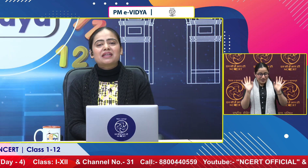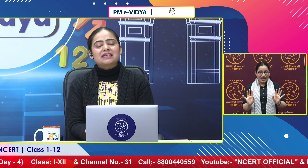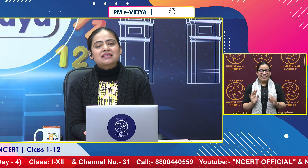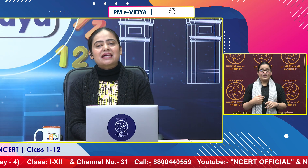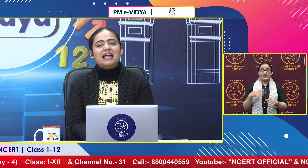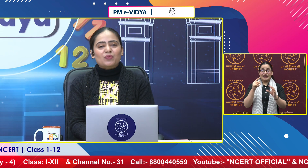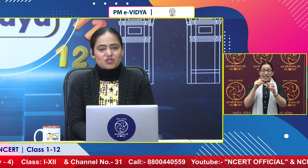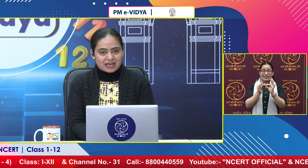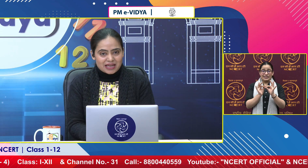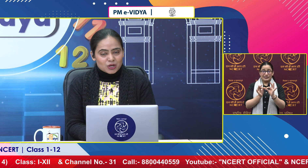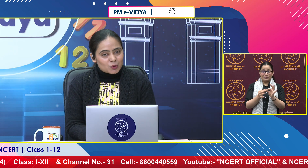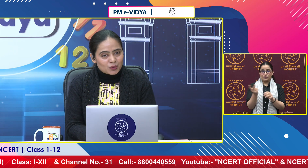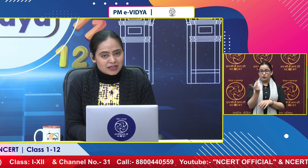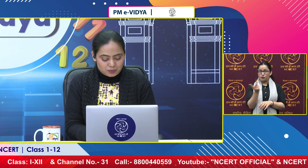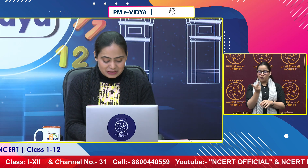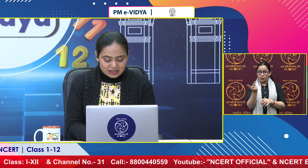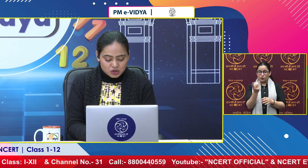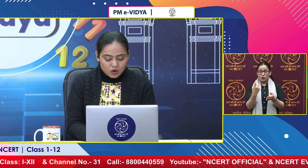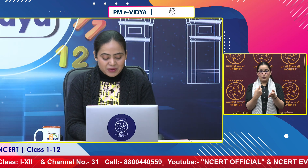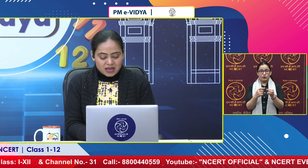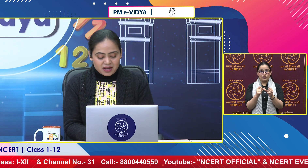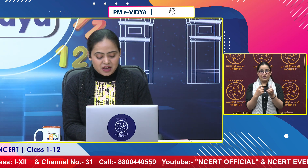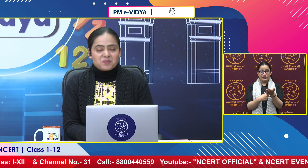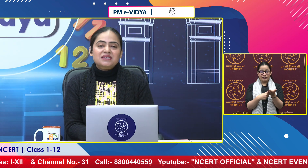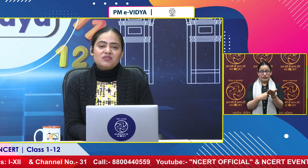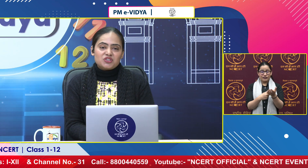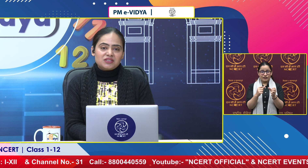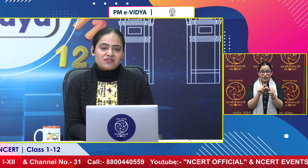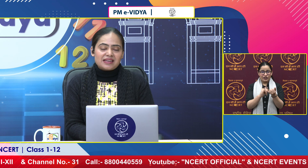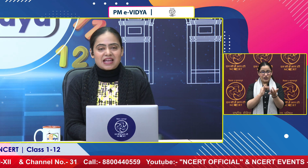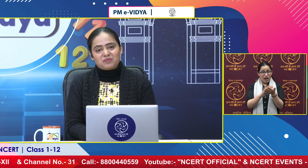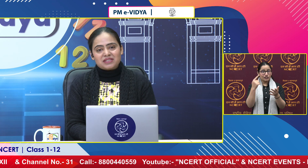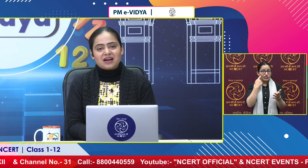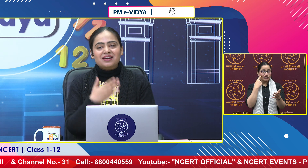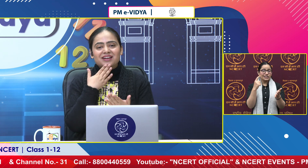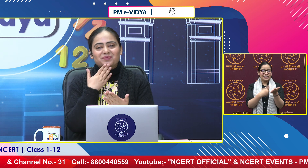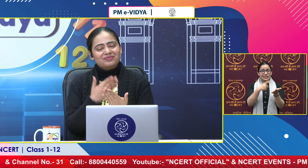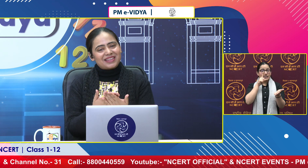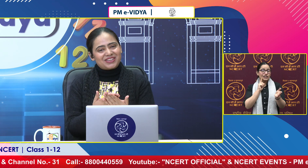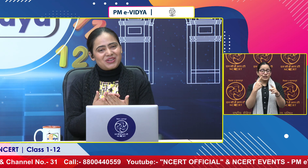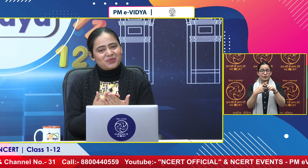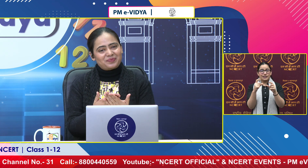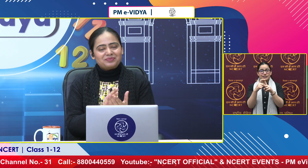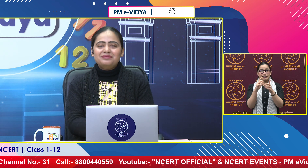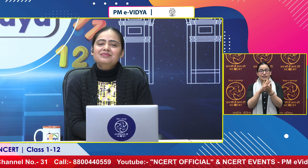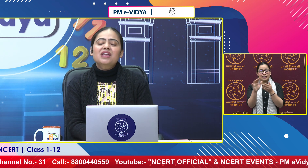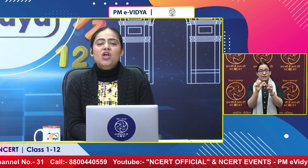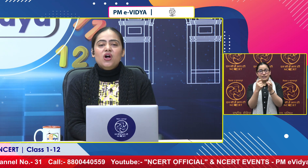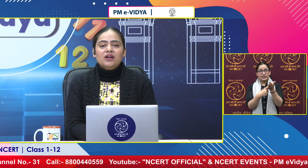चाहेंगे हमारे इंडियन साइन लैंग्वेज के दोनों इंटरप्रेटर्स को, मिस राशि तिवारी एंड मिस धारणा। थैंक